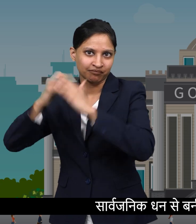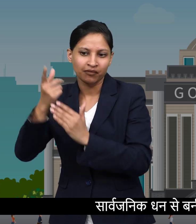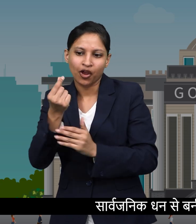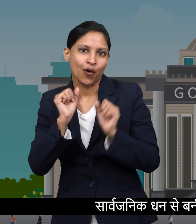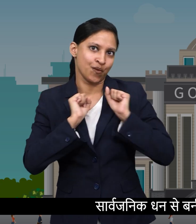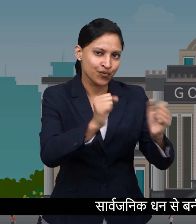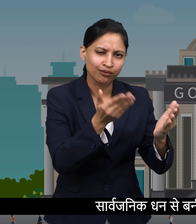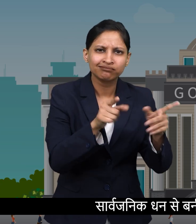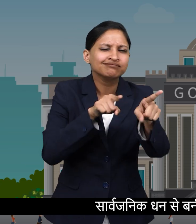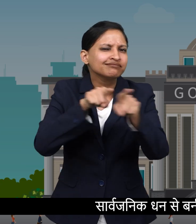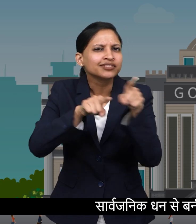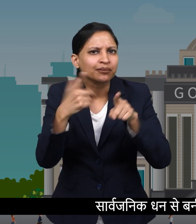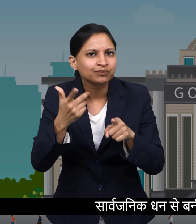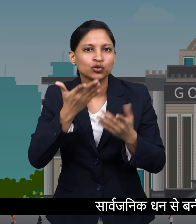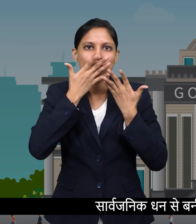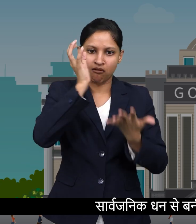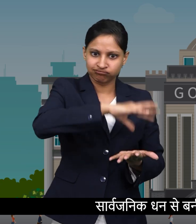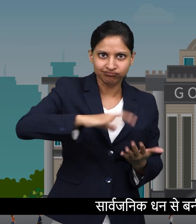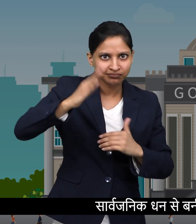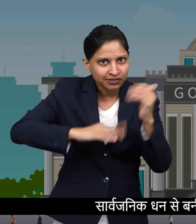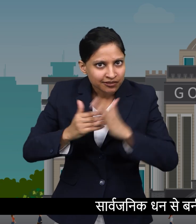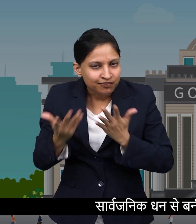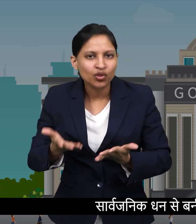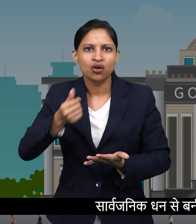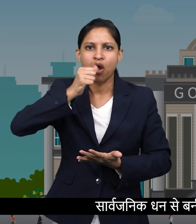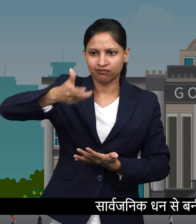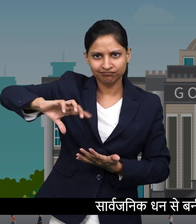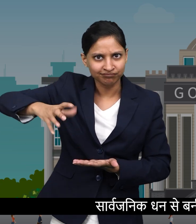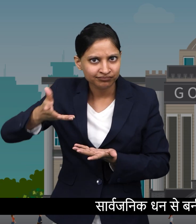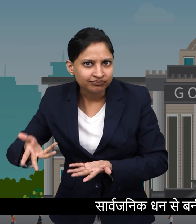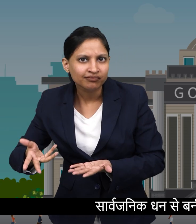चीजें जैसे स्कूल, पानी के नल, पार्क,